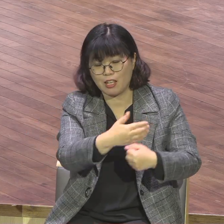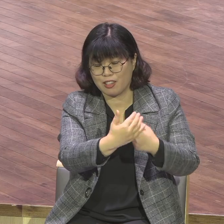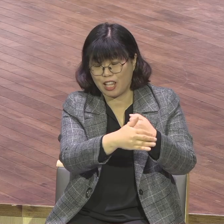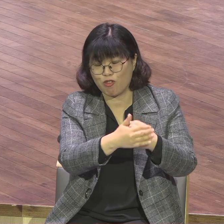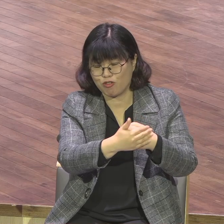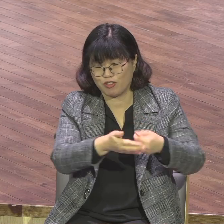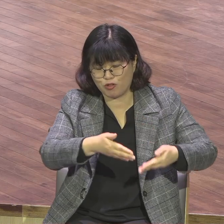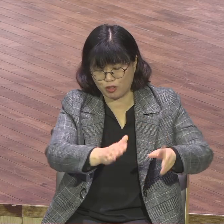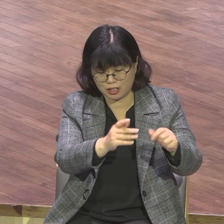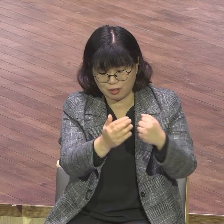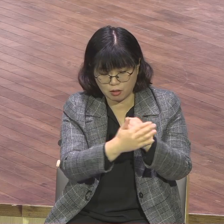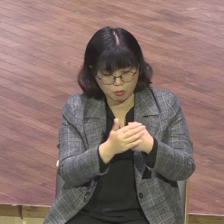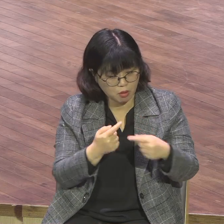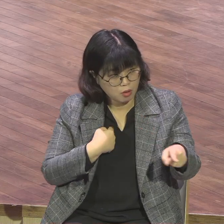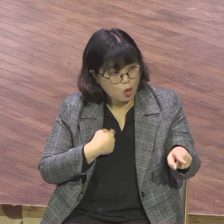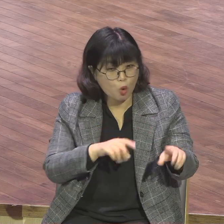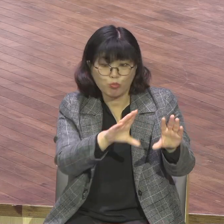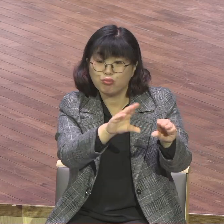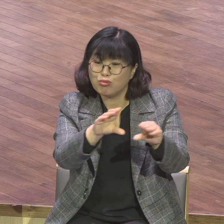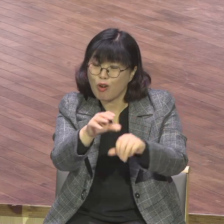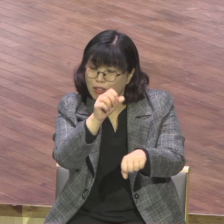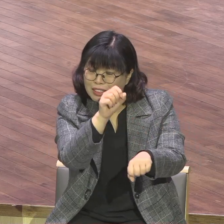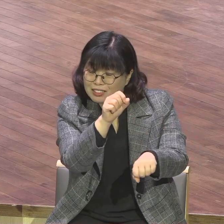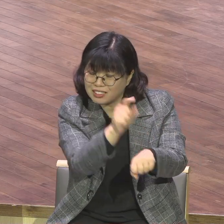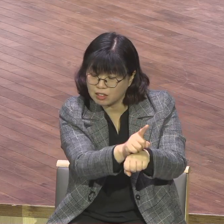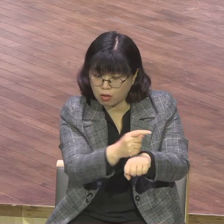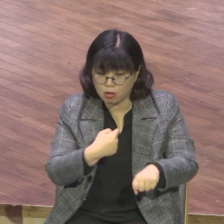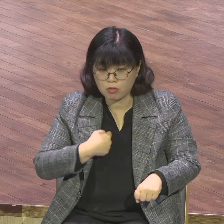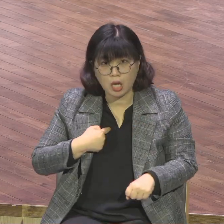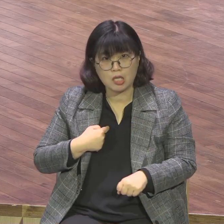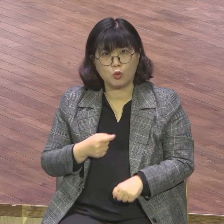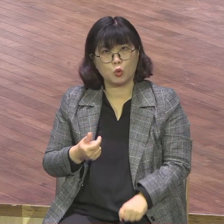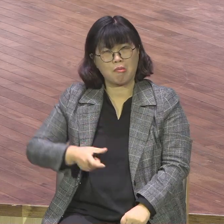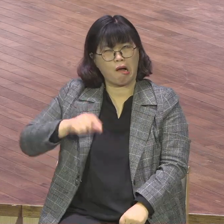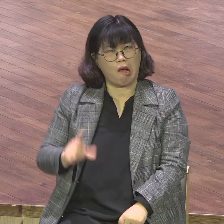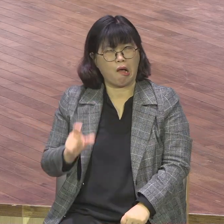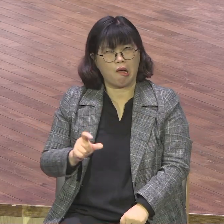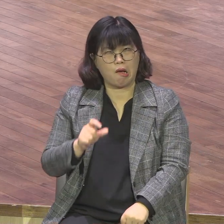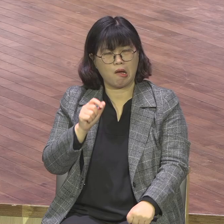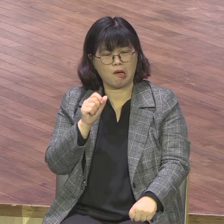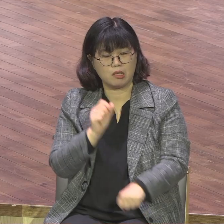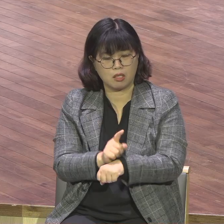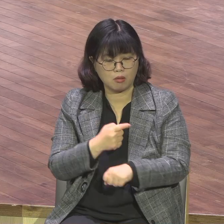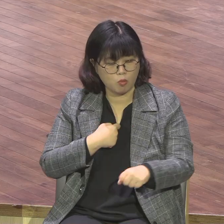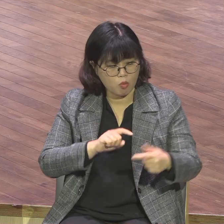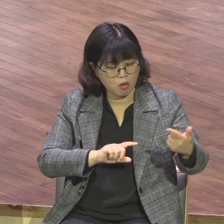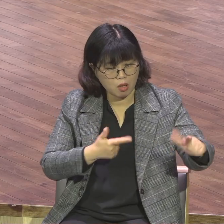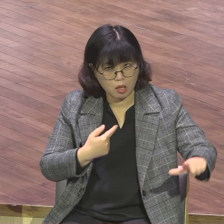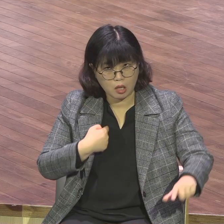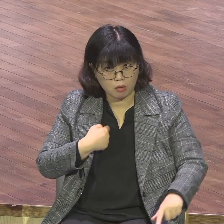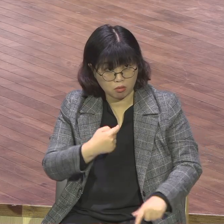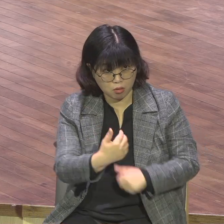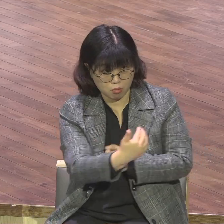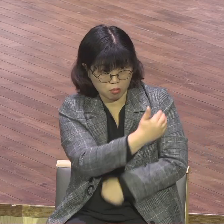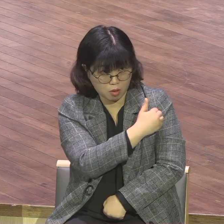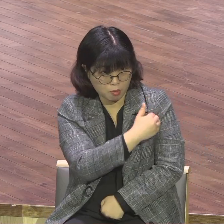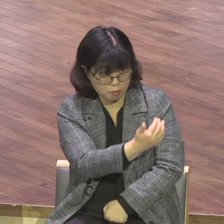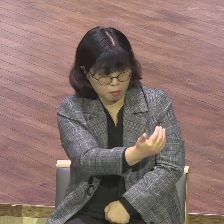세거든요. 아, 이 말 듣고 충격받았어. 이야, 내가 이 마누라에 대해서